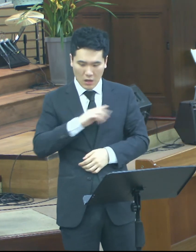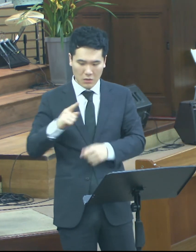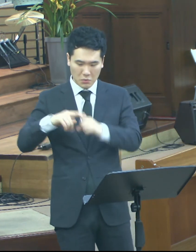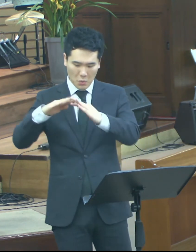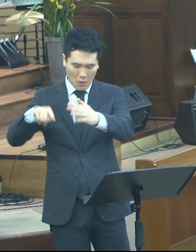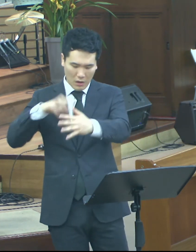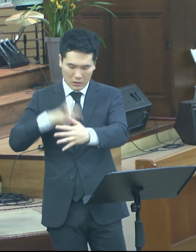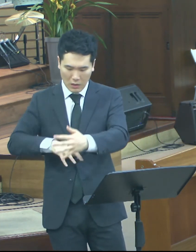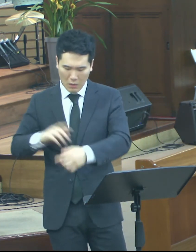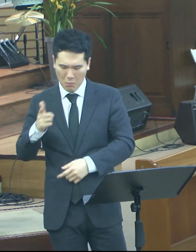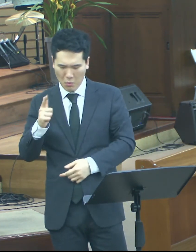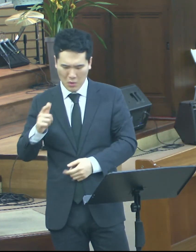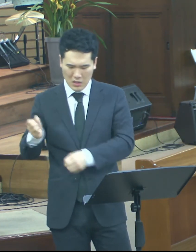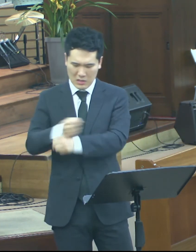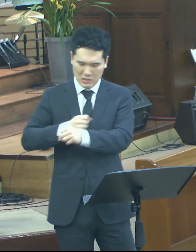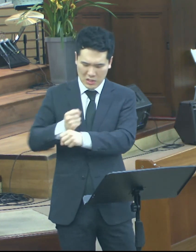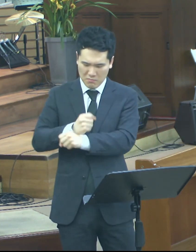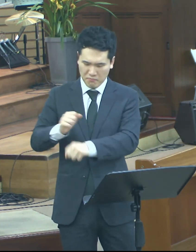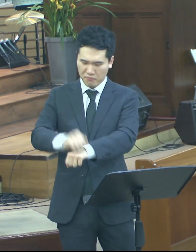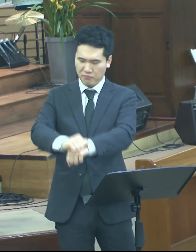넣어놓고요 아무도 예배 드리는 사람이 없어요.